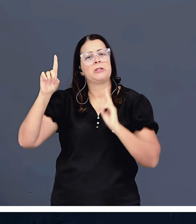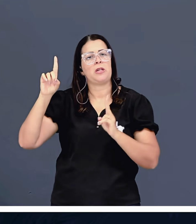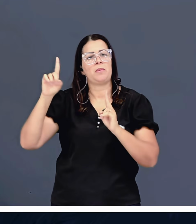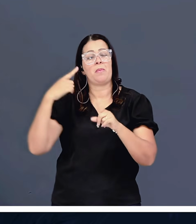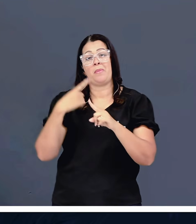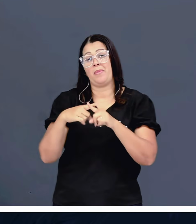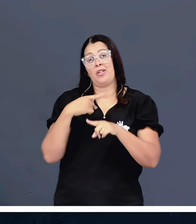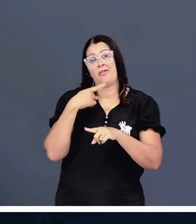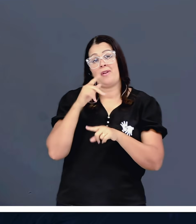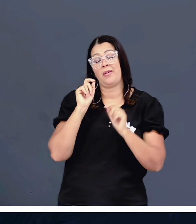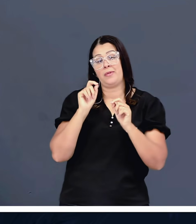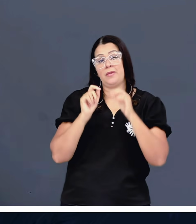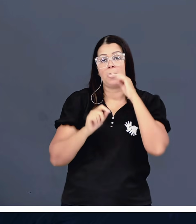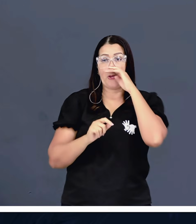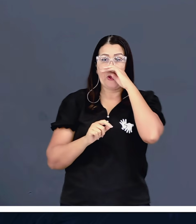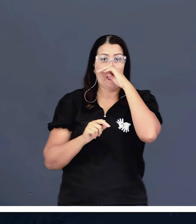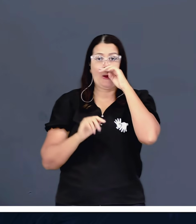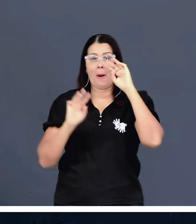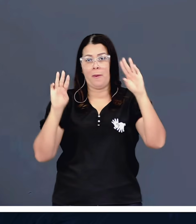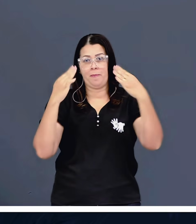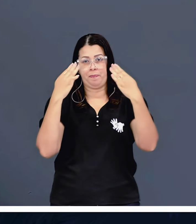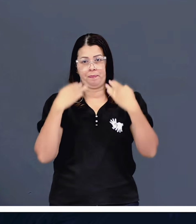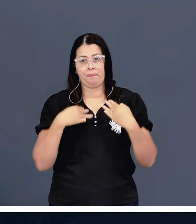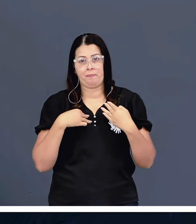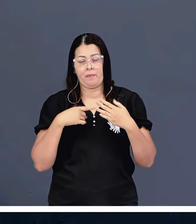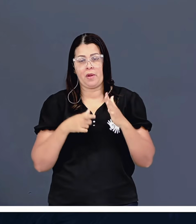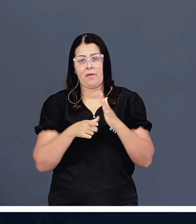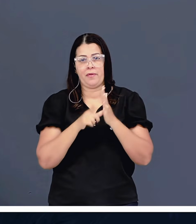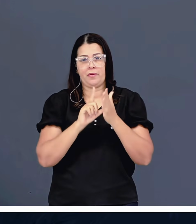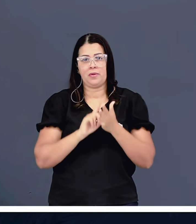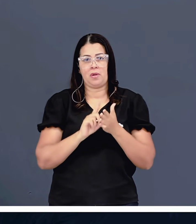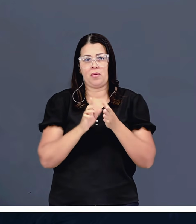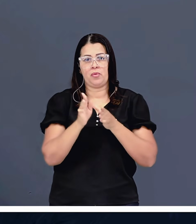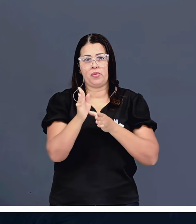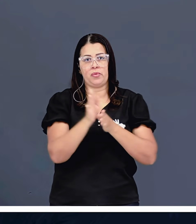Por que eu estou falando isso, gente? Olhe para mim, eu quero voltar ao conselho.